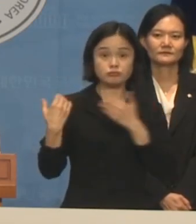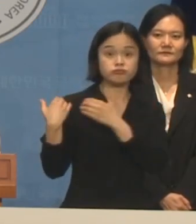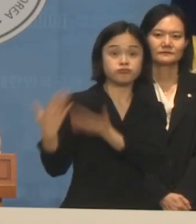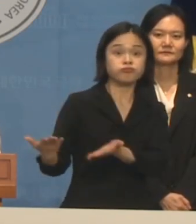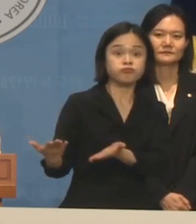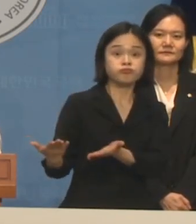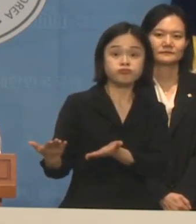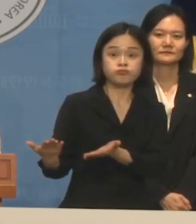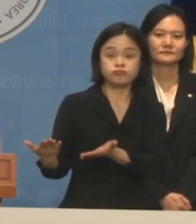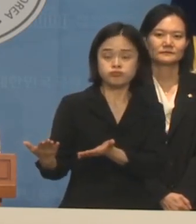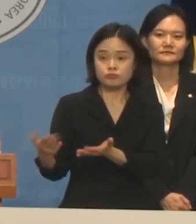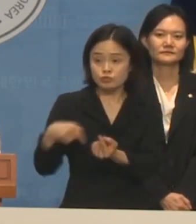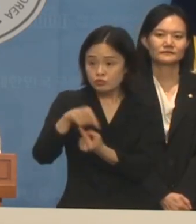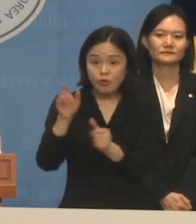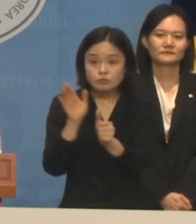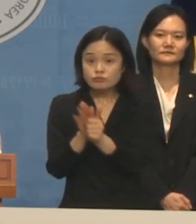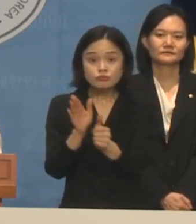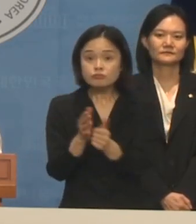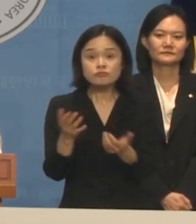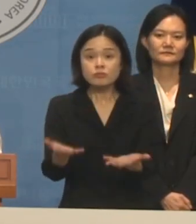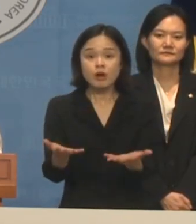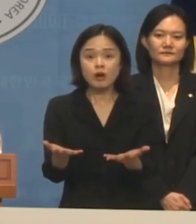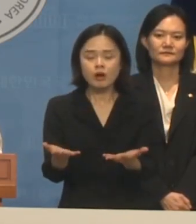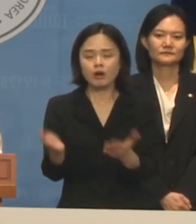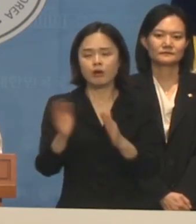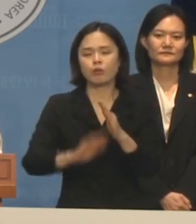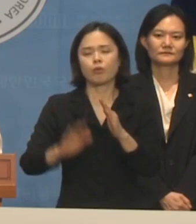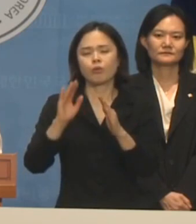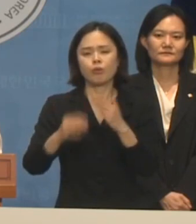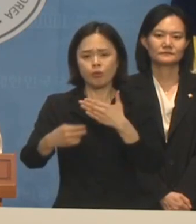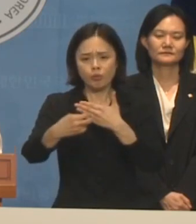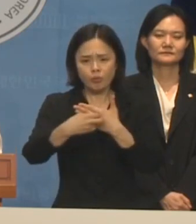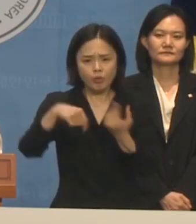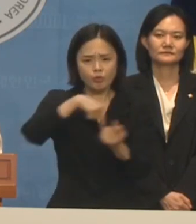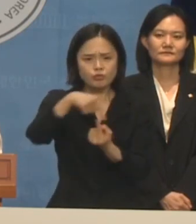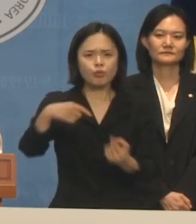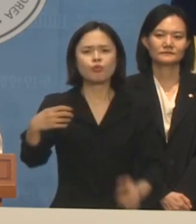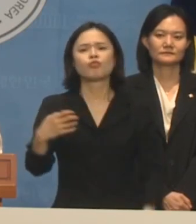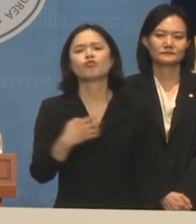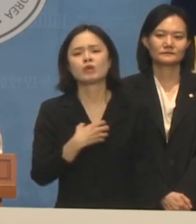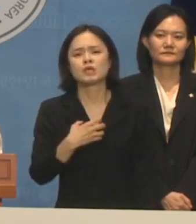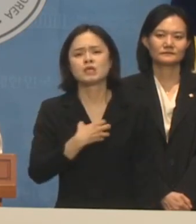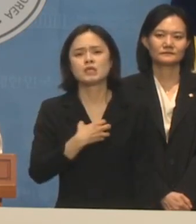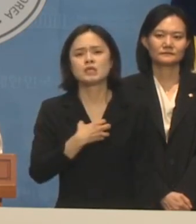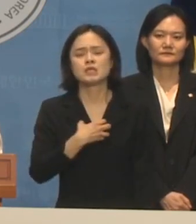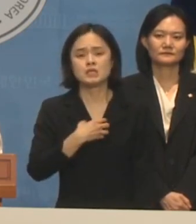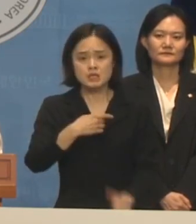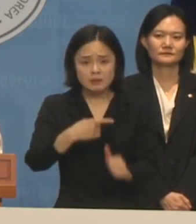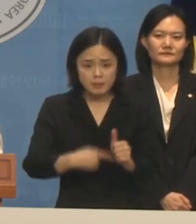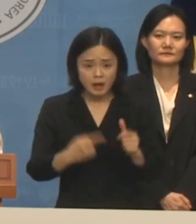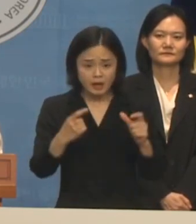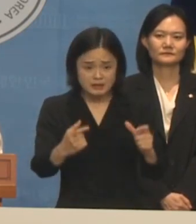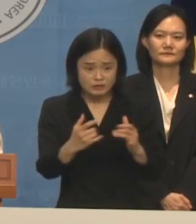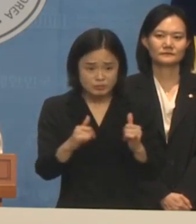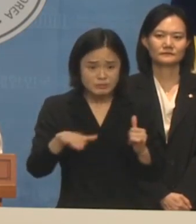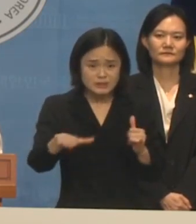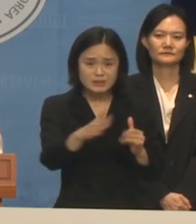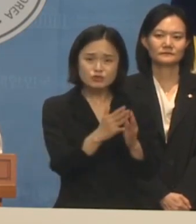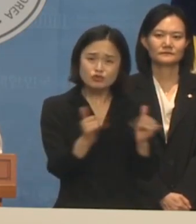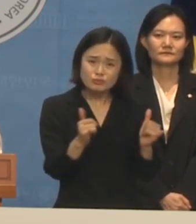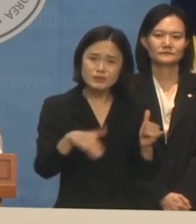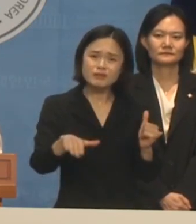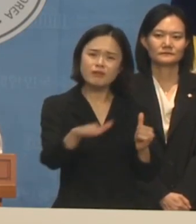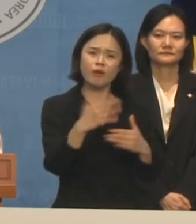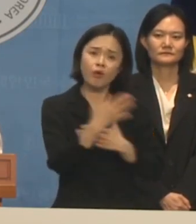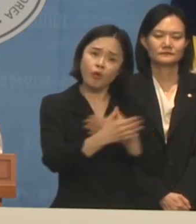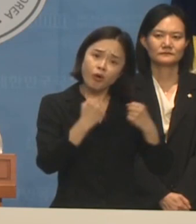몰렸습니다. 공공의료, 공공병원의 위기는 곧 지역 주민의 건강과 생명에 대한